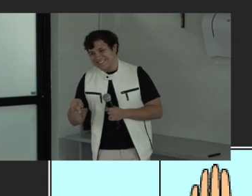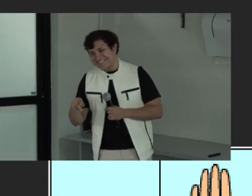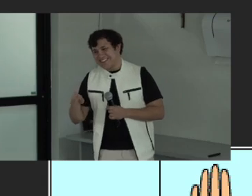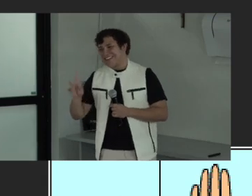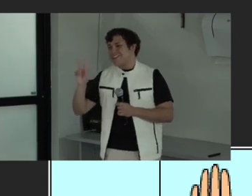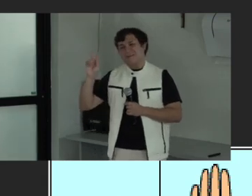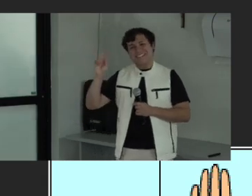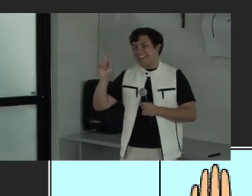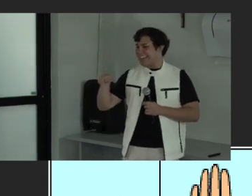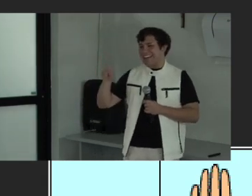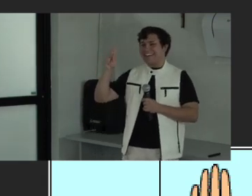No pasa nada.